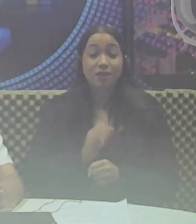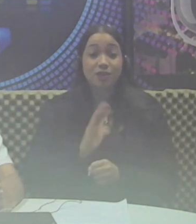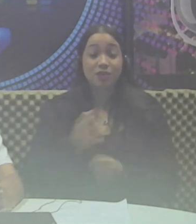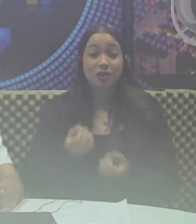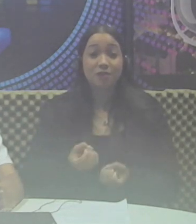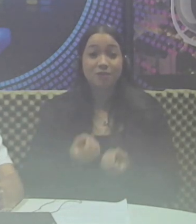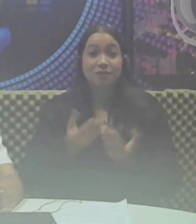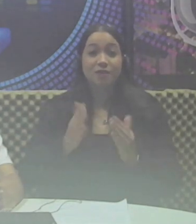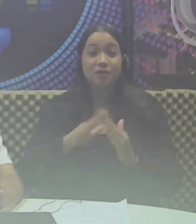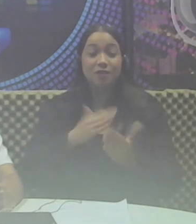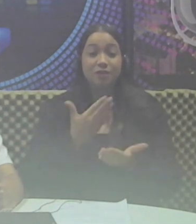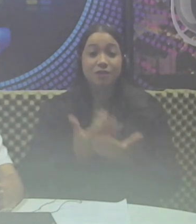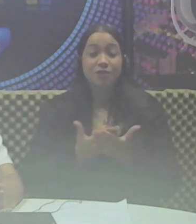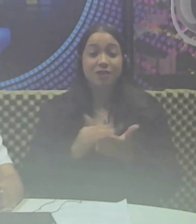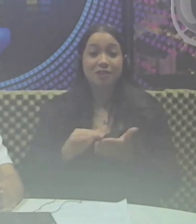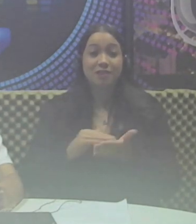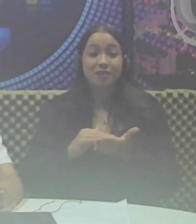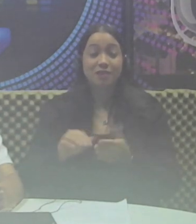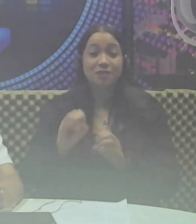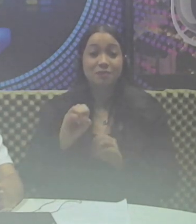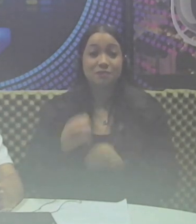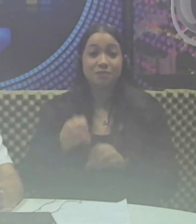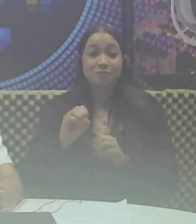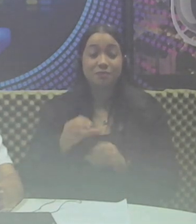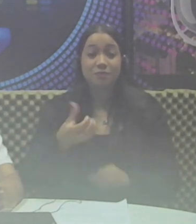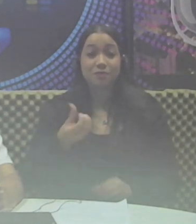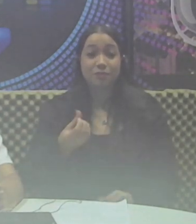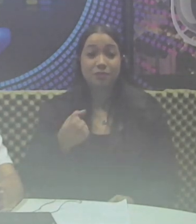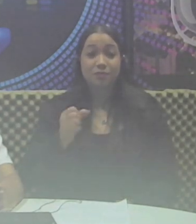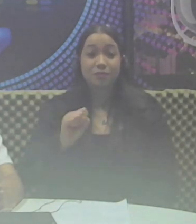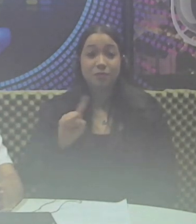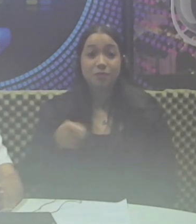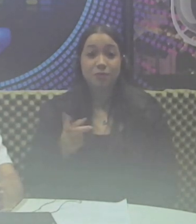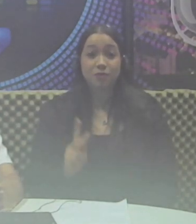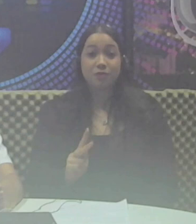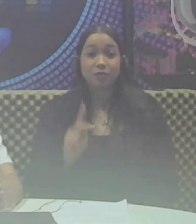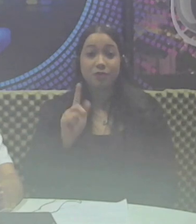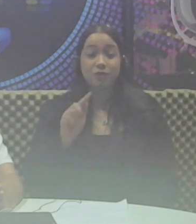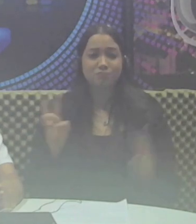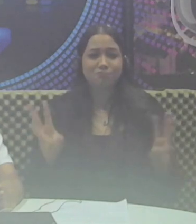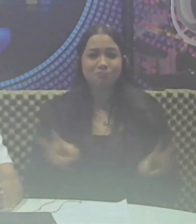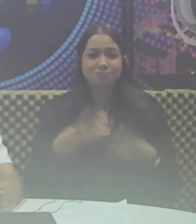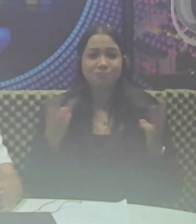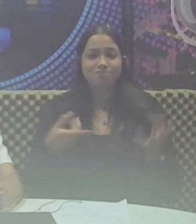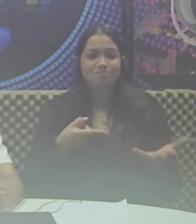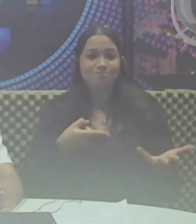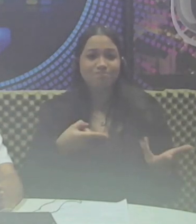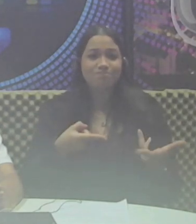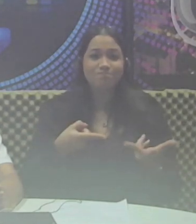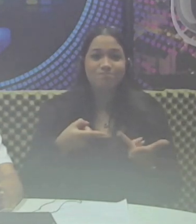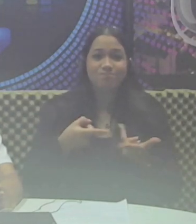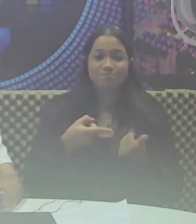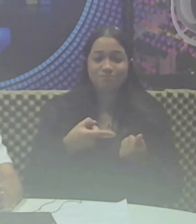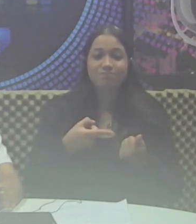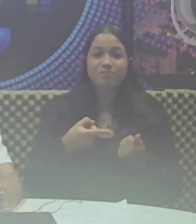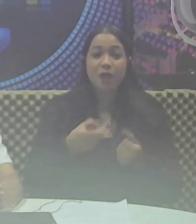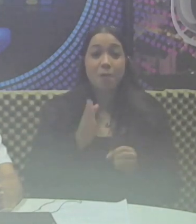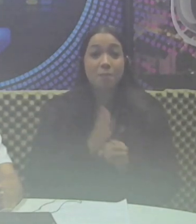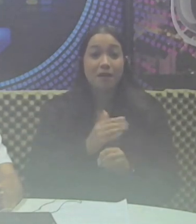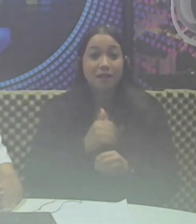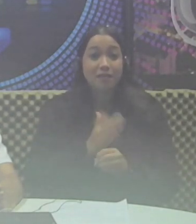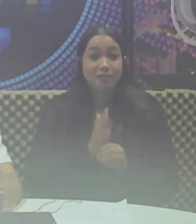por meio da Secretaria Municipal de Educação, 68 toneladas de hortifrutis, como abobrinha, batata